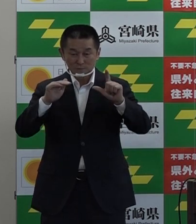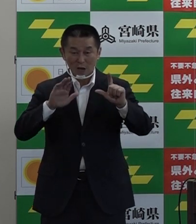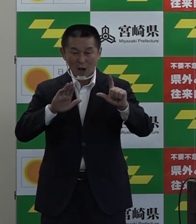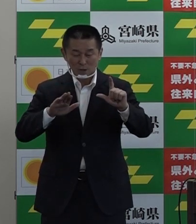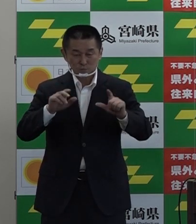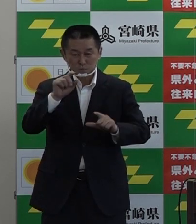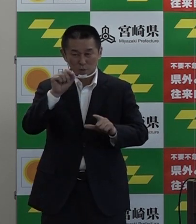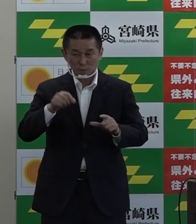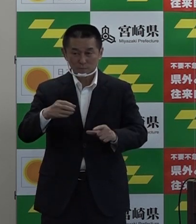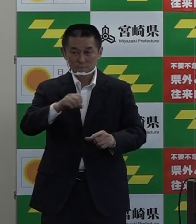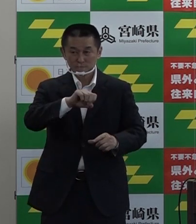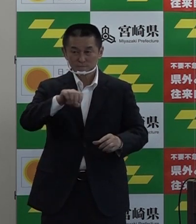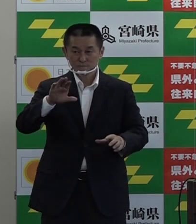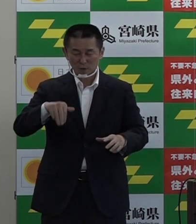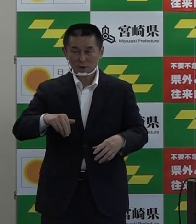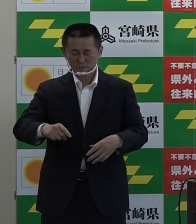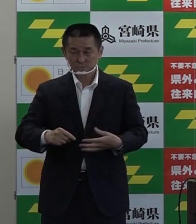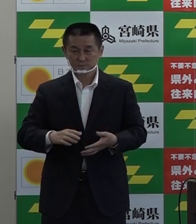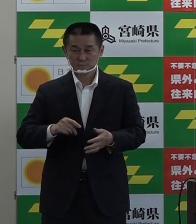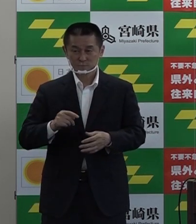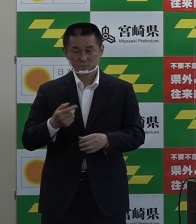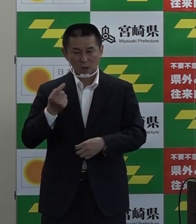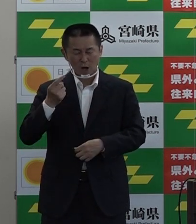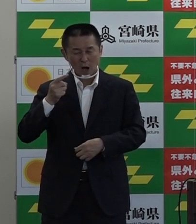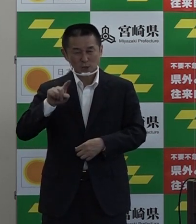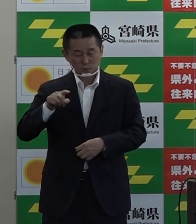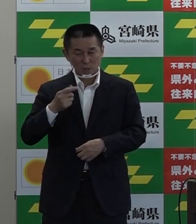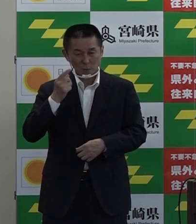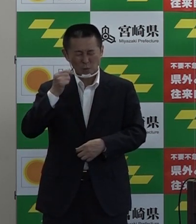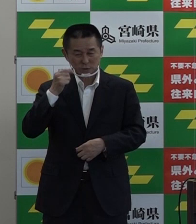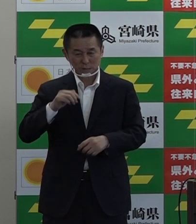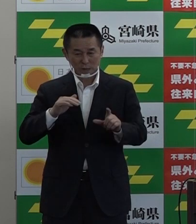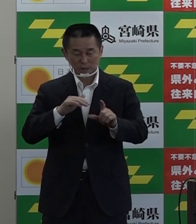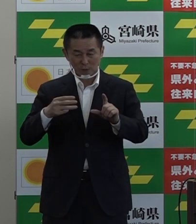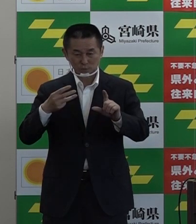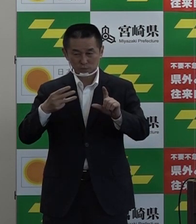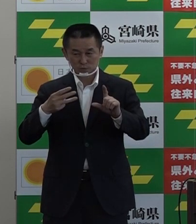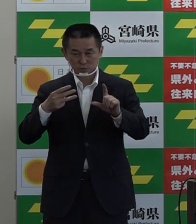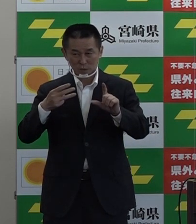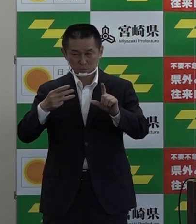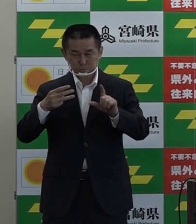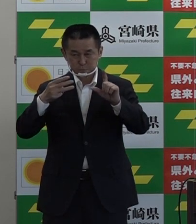です。はい、地域の中でも明日にでもそういった一段レベル3の、